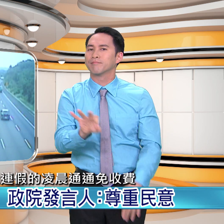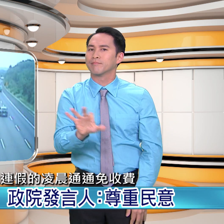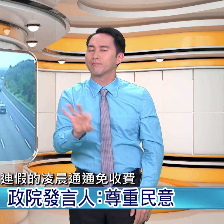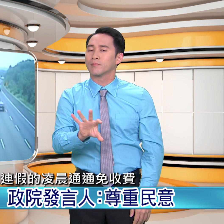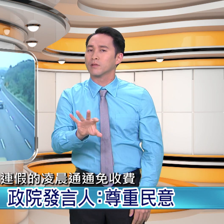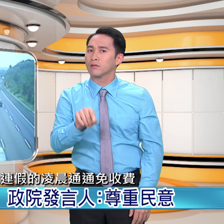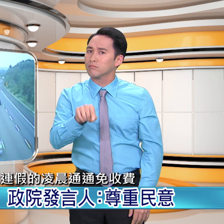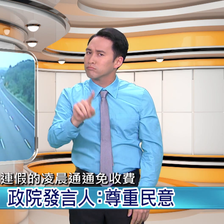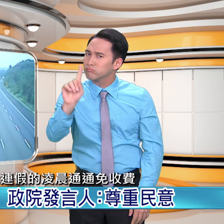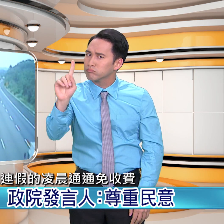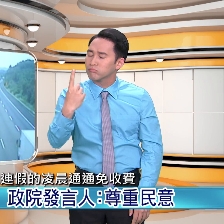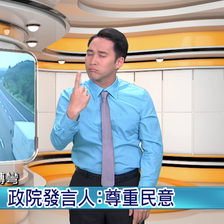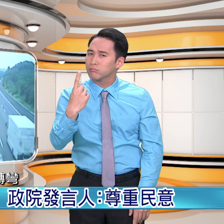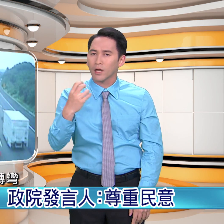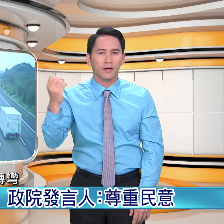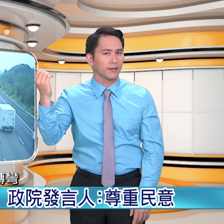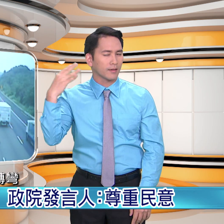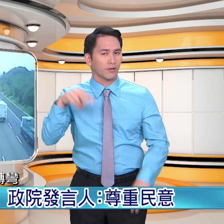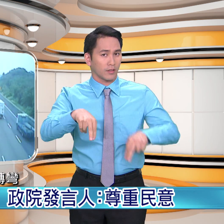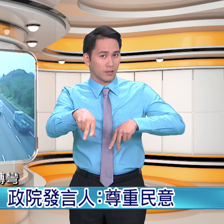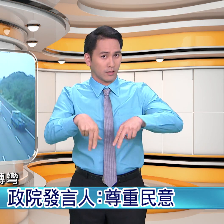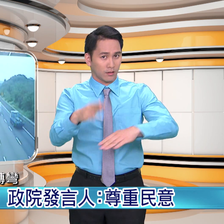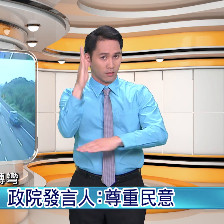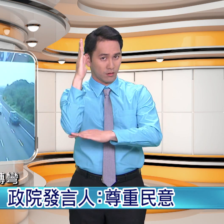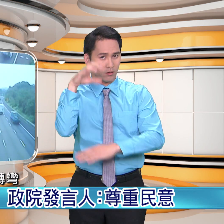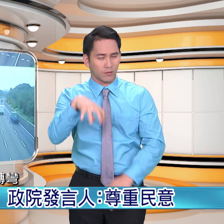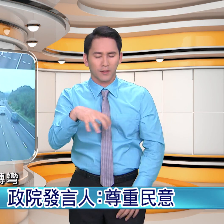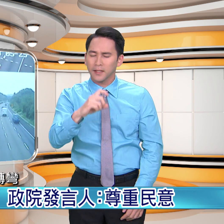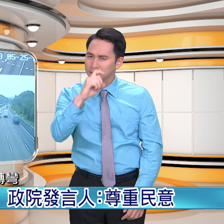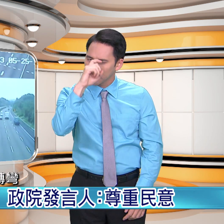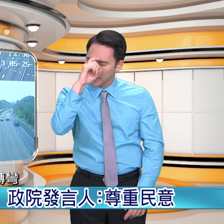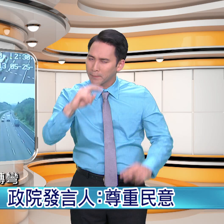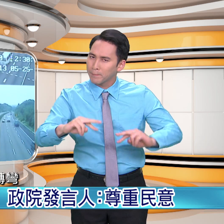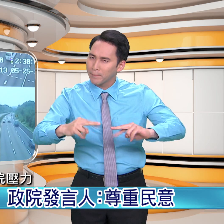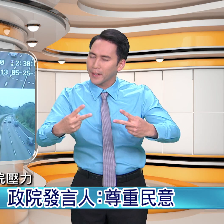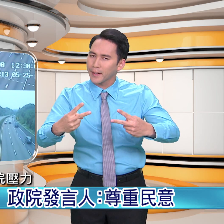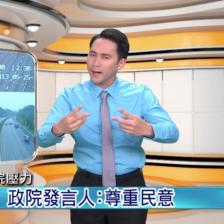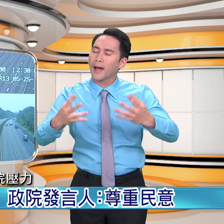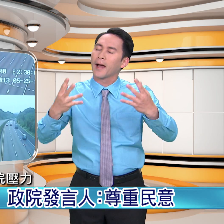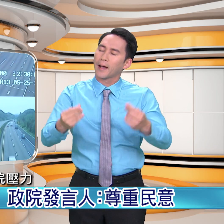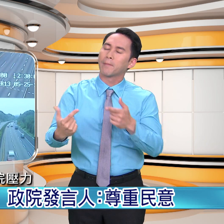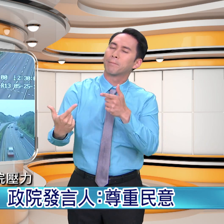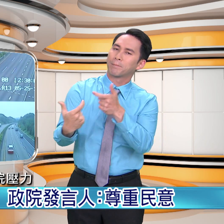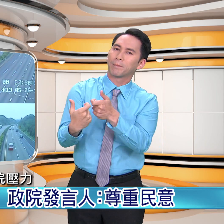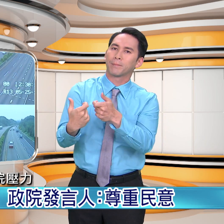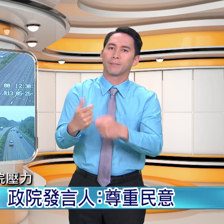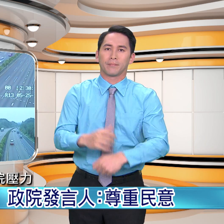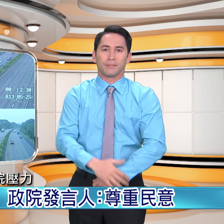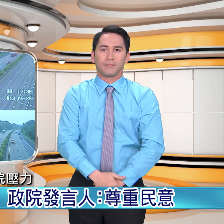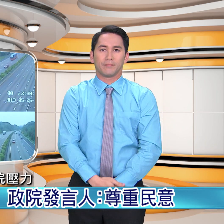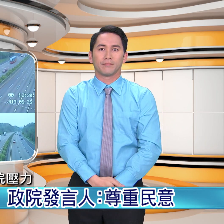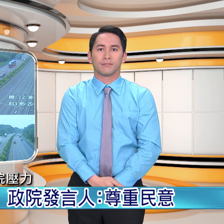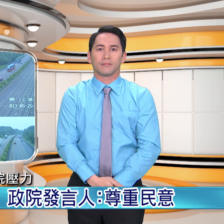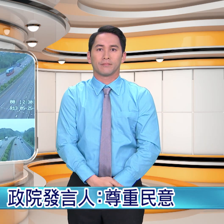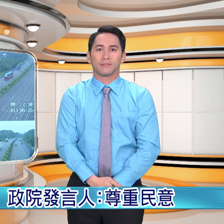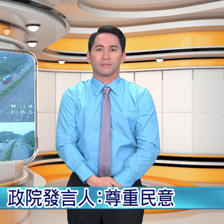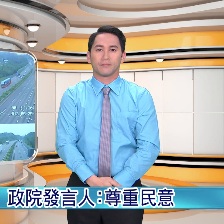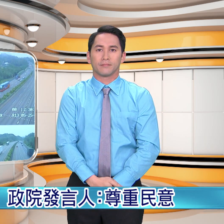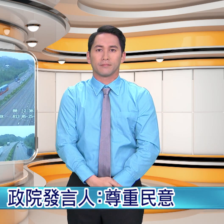通通免收费。外传这次政策转弯，主要是来自行政院的压力。 这